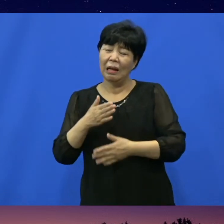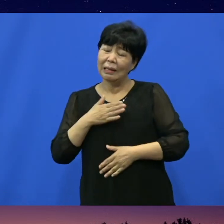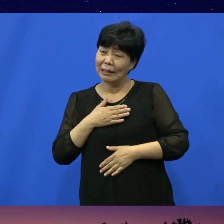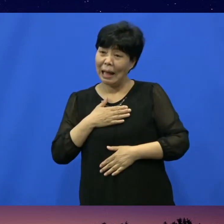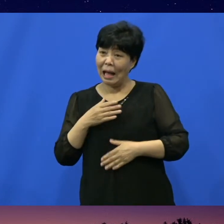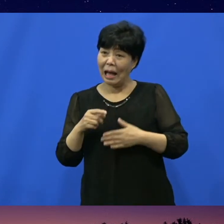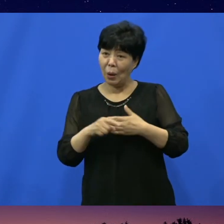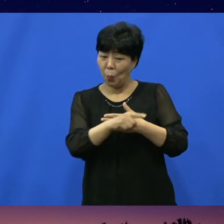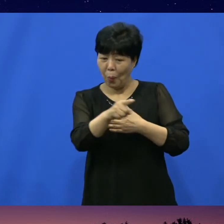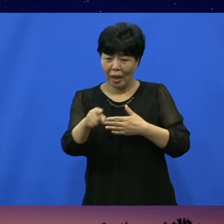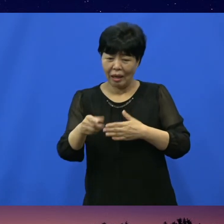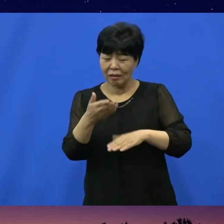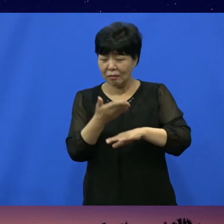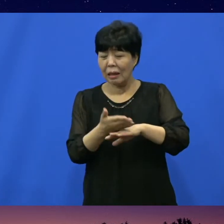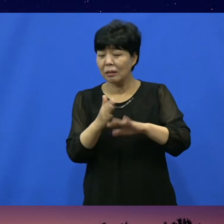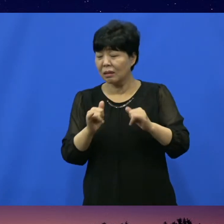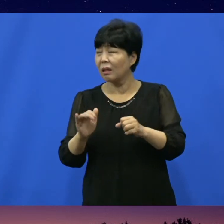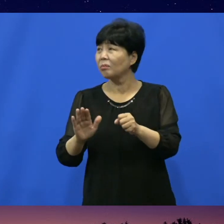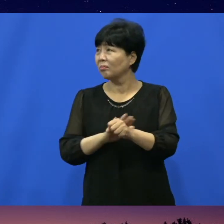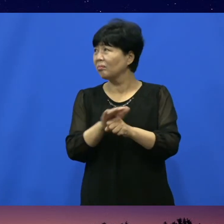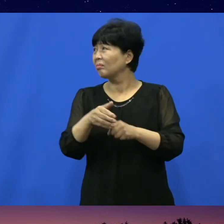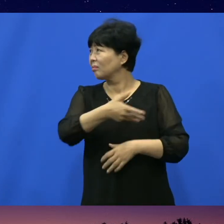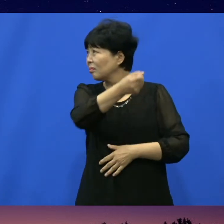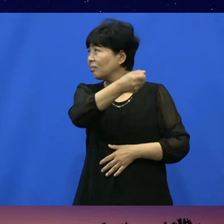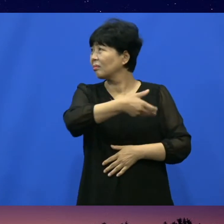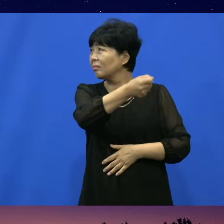양보해. 사랑은 그럴 수 없다는 거예요.